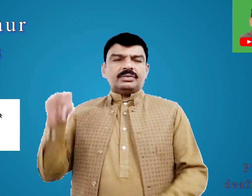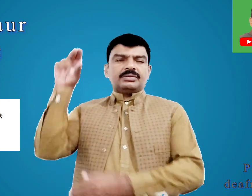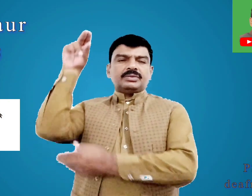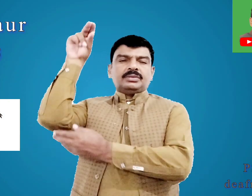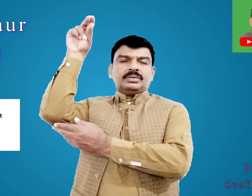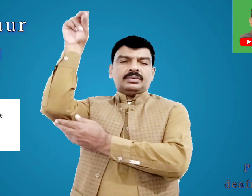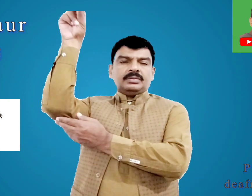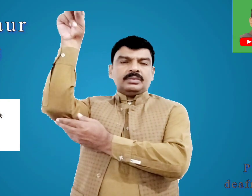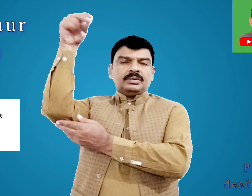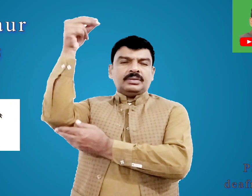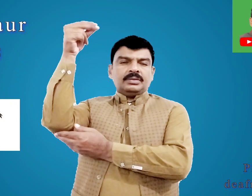डायनासोर्स